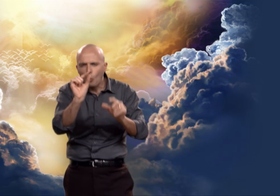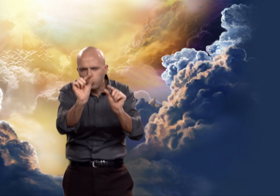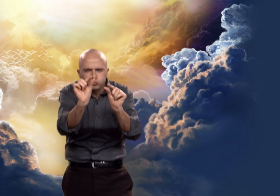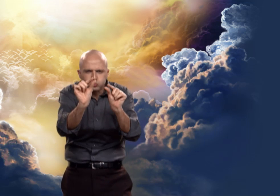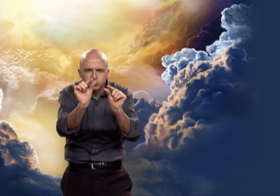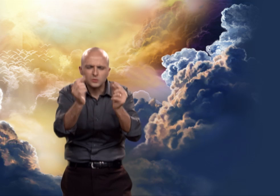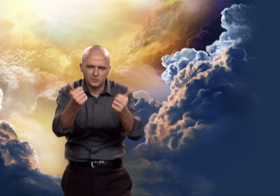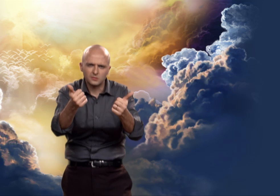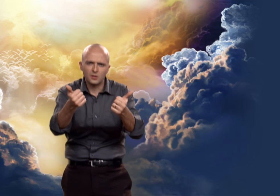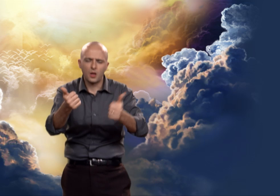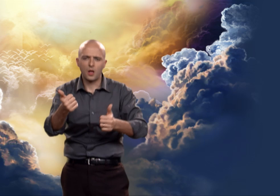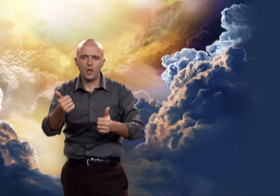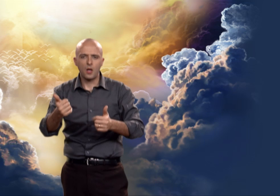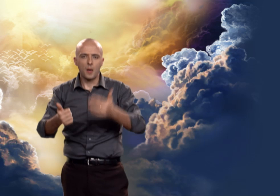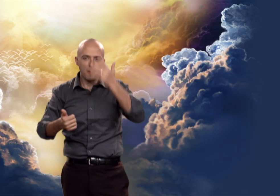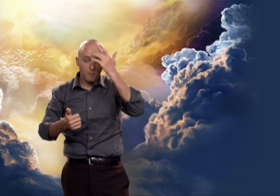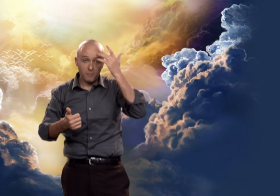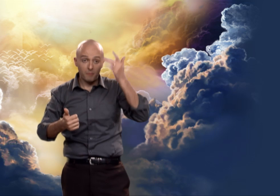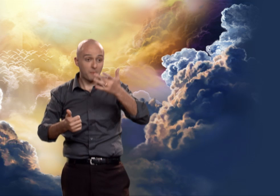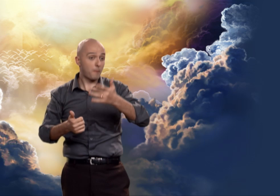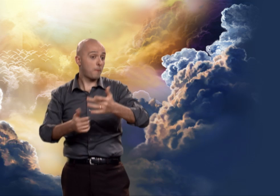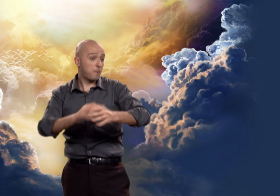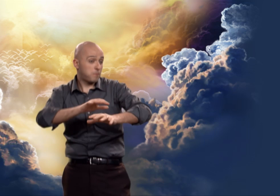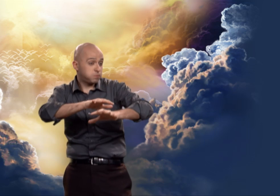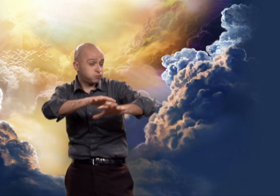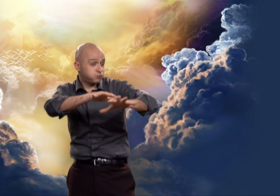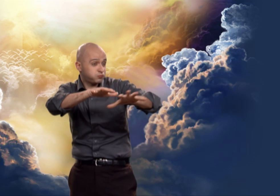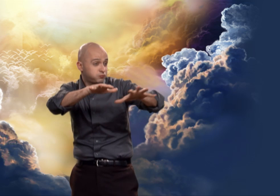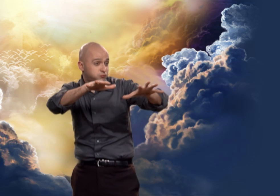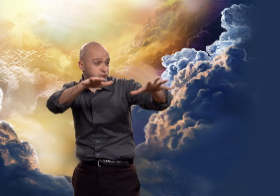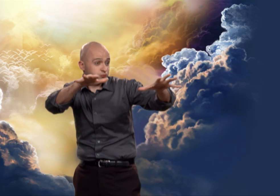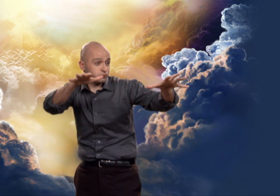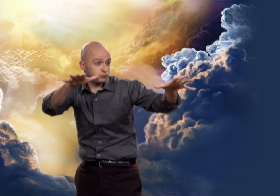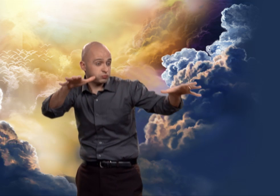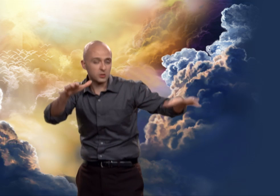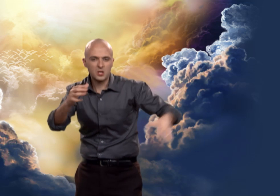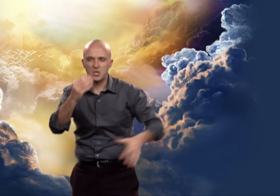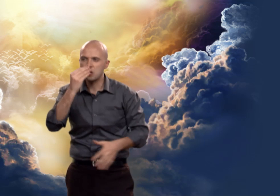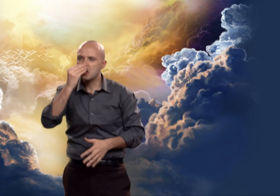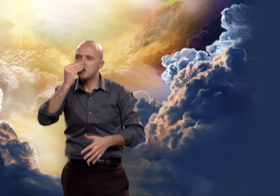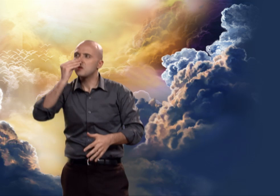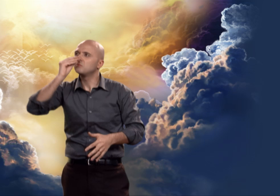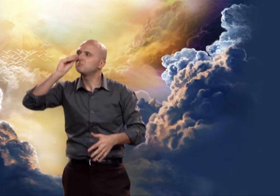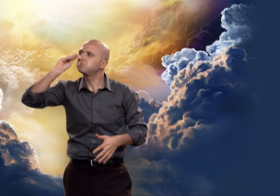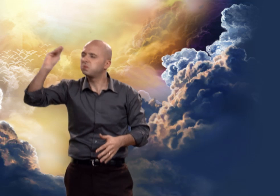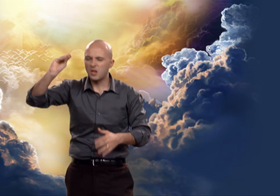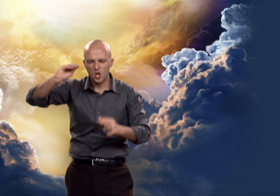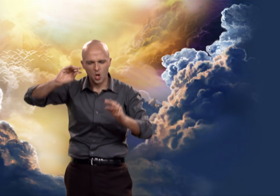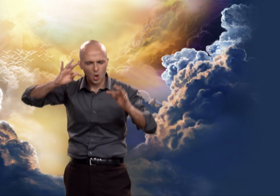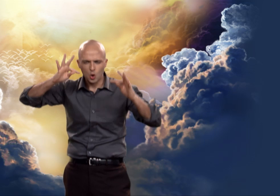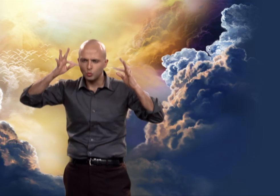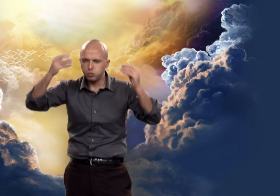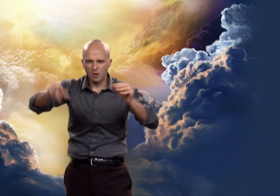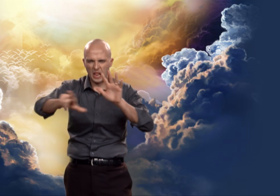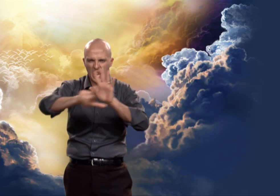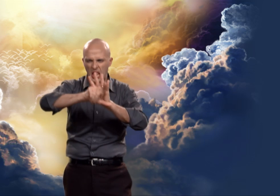para nos fazer tropeçar. Devemos estudar com coração humilde, para estar constantemente protegidos